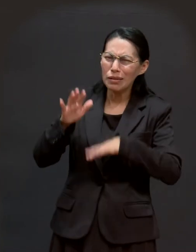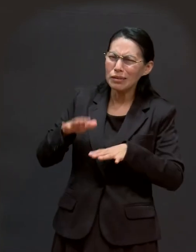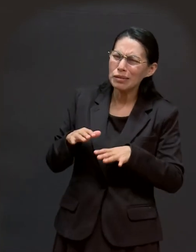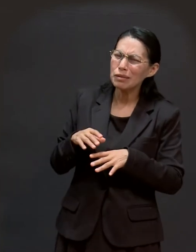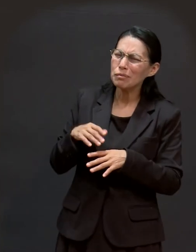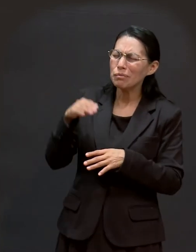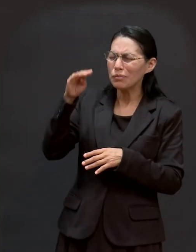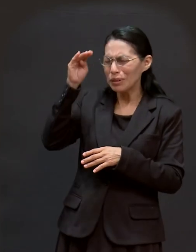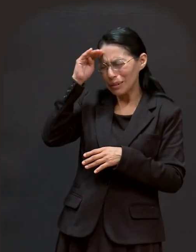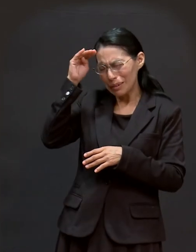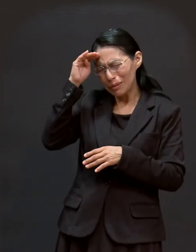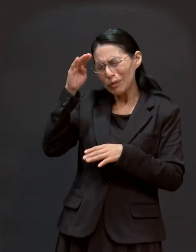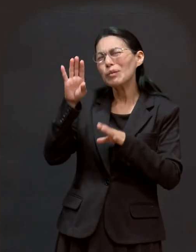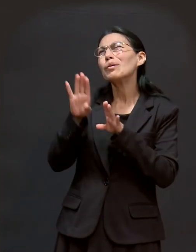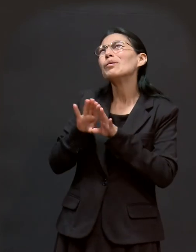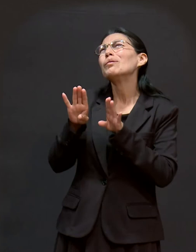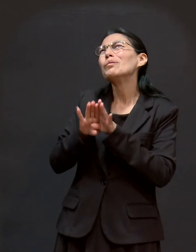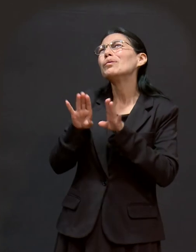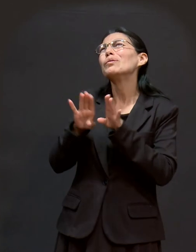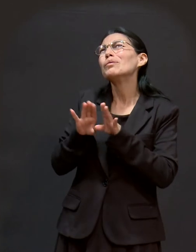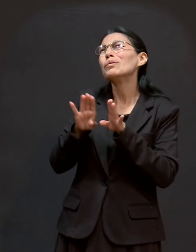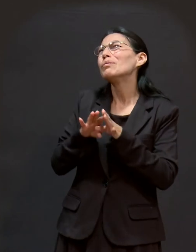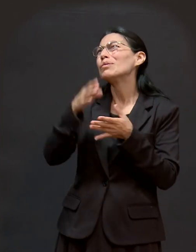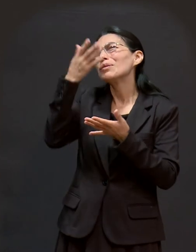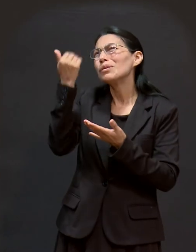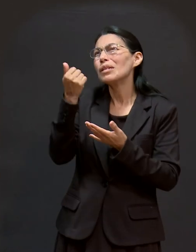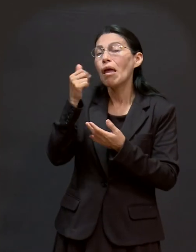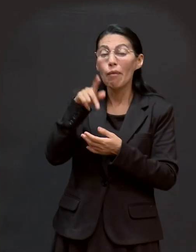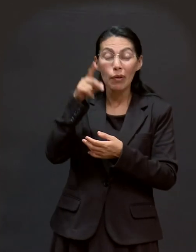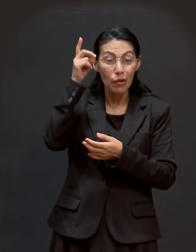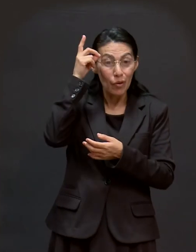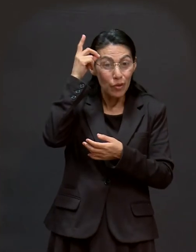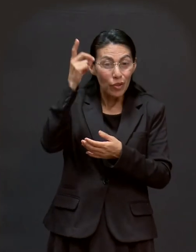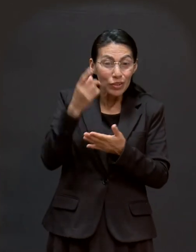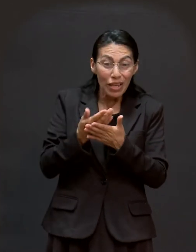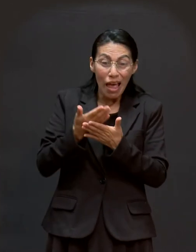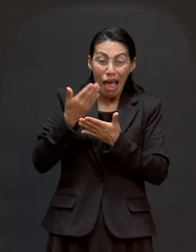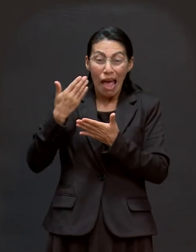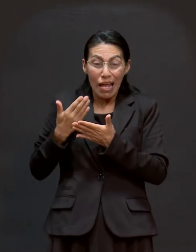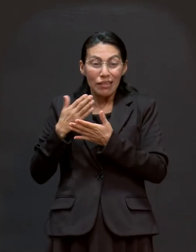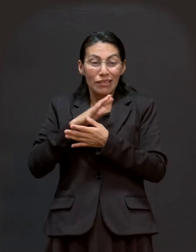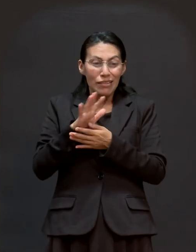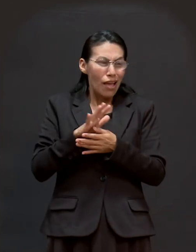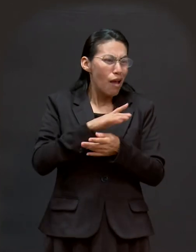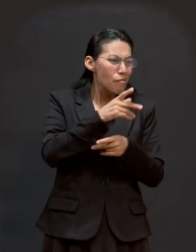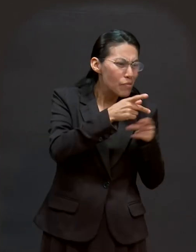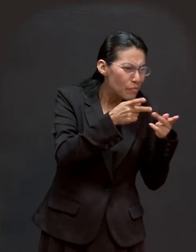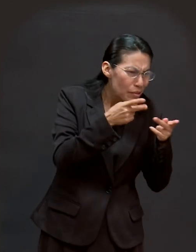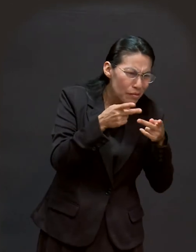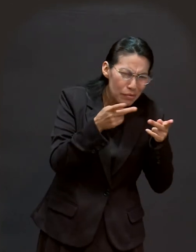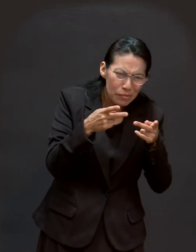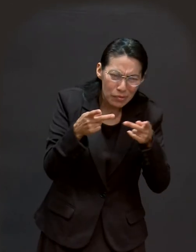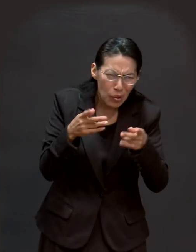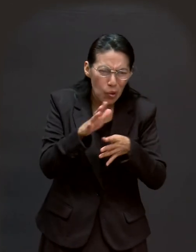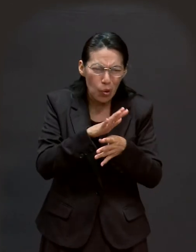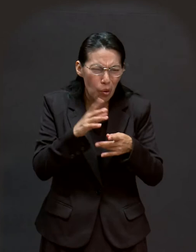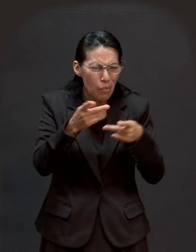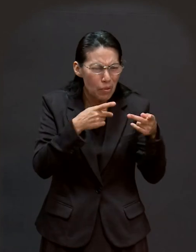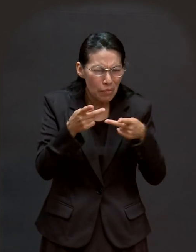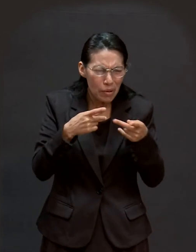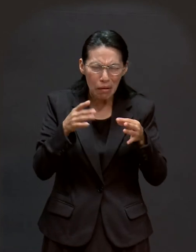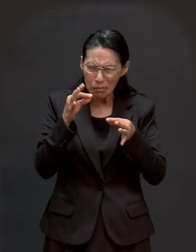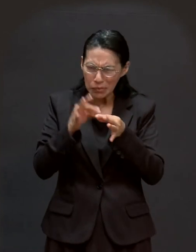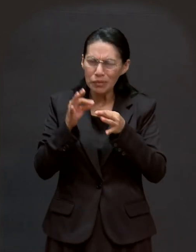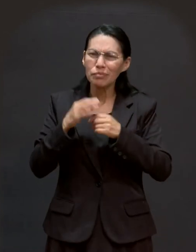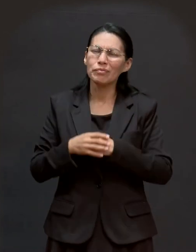nosotros estamos pensando como yo pudiera y dios está preparando ya el camino y dios tiene preparado una respuesta inmediata él